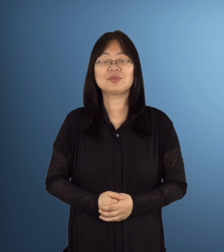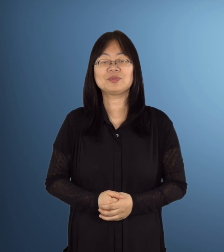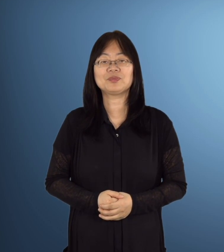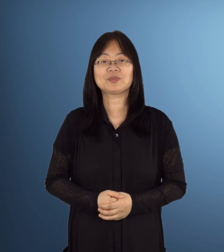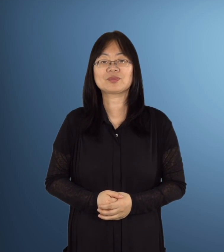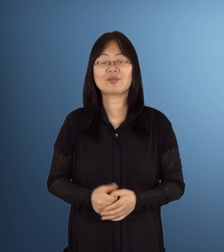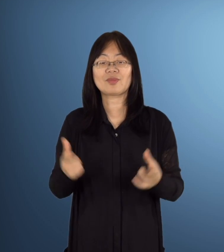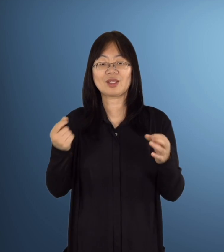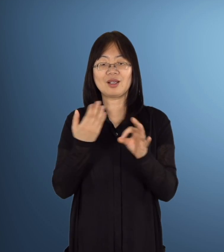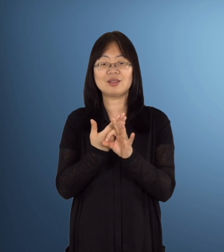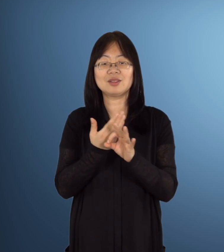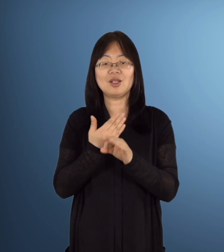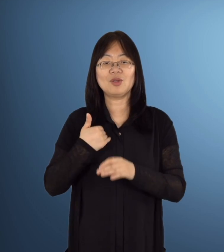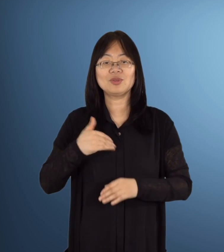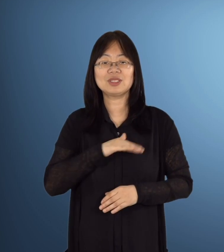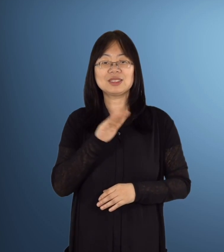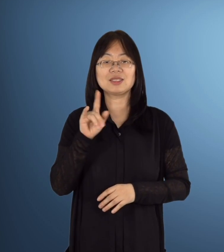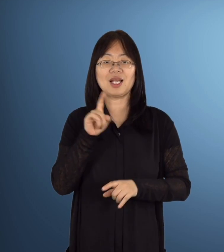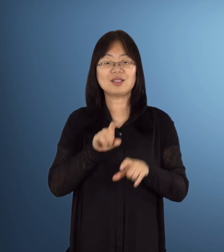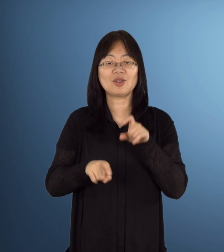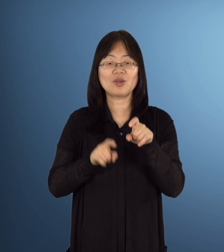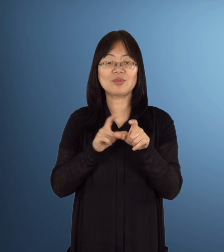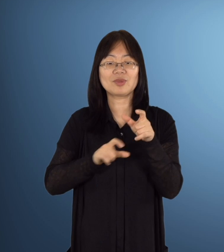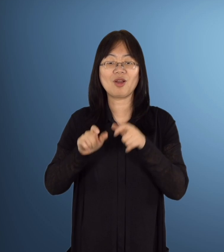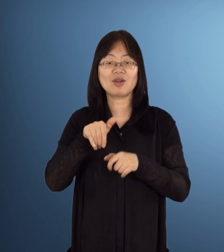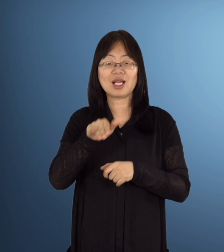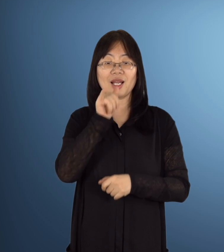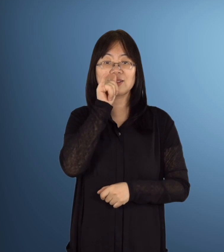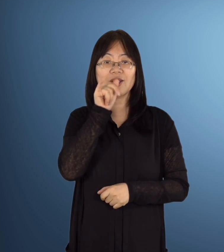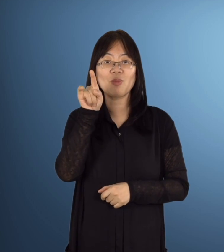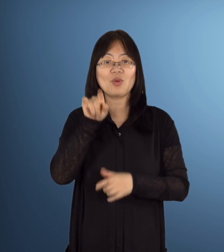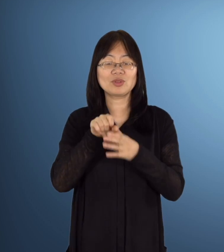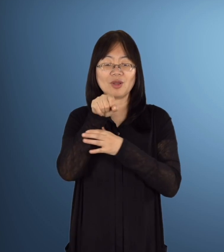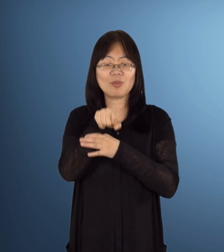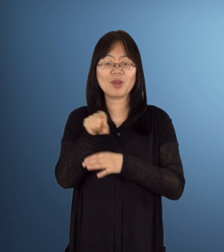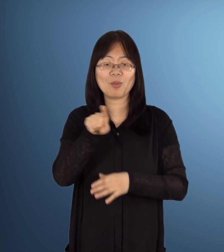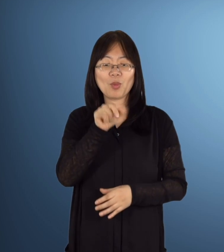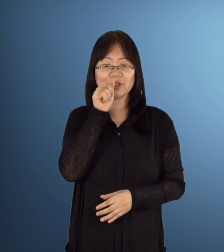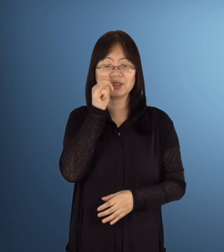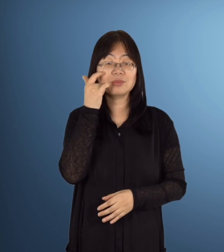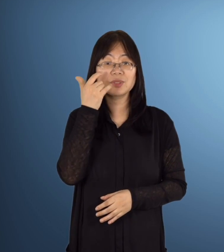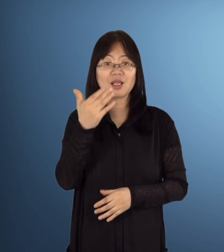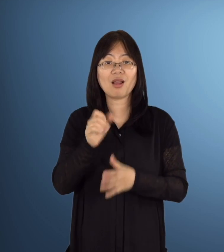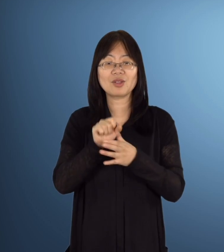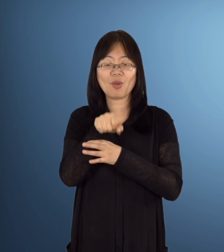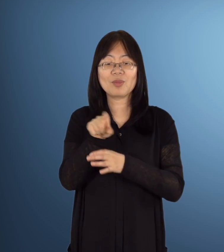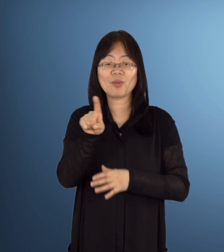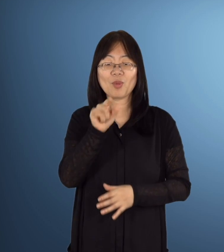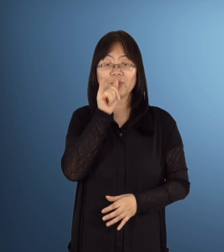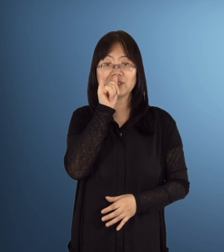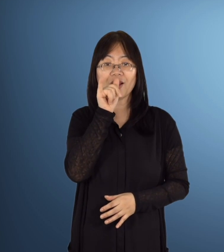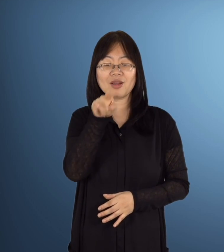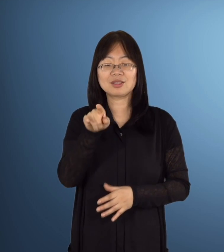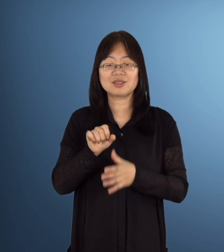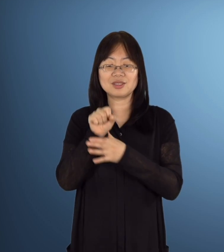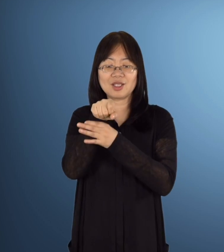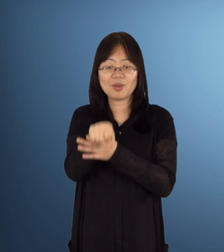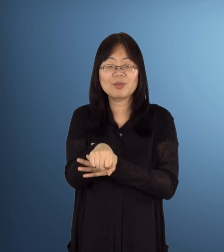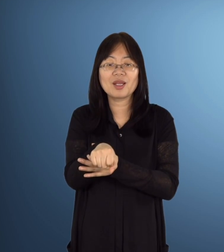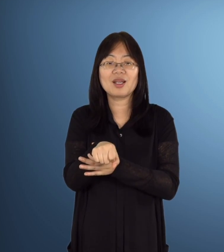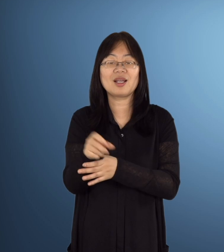자, 그러면 우리는 한 걸음 더 나아가서 열매가 뭐냐 도대체. 그러면 열매가 뭐냐. 그